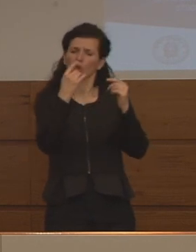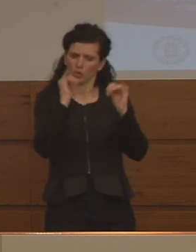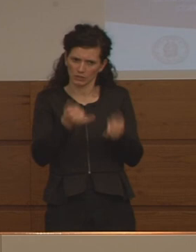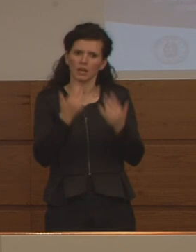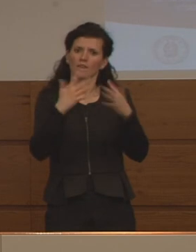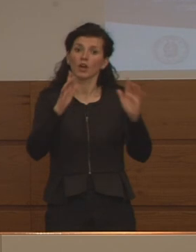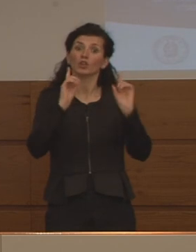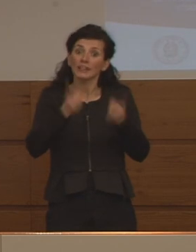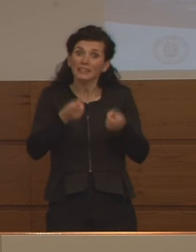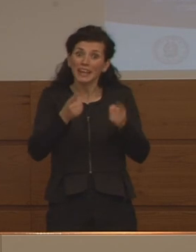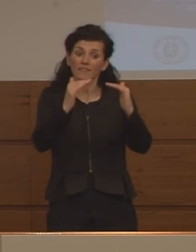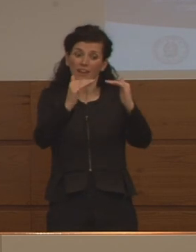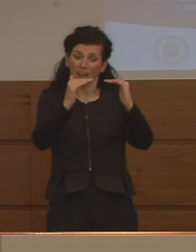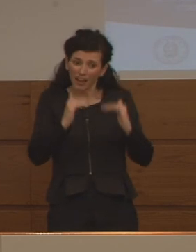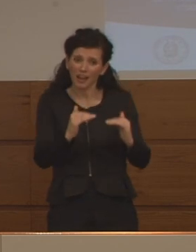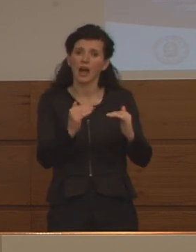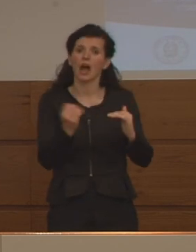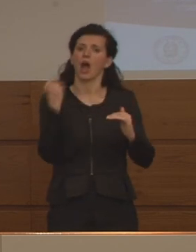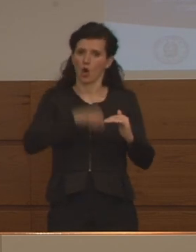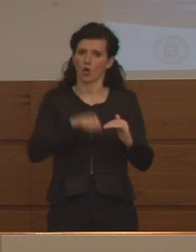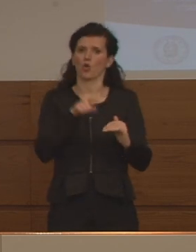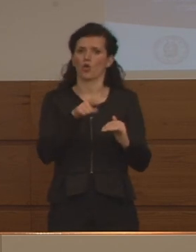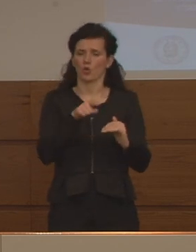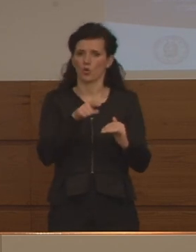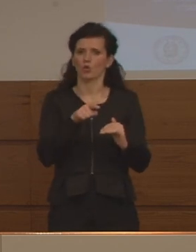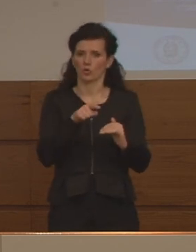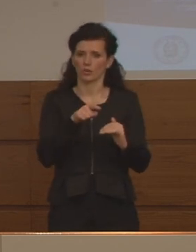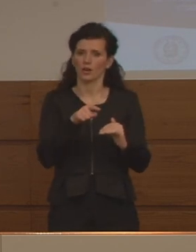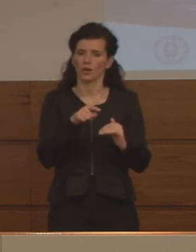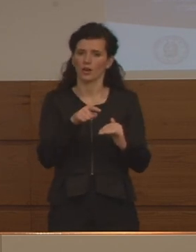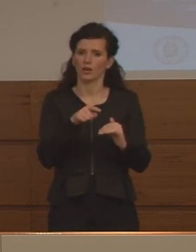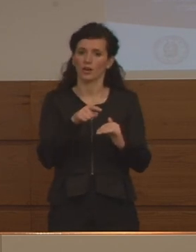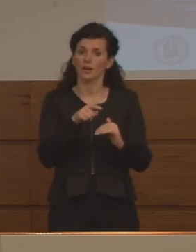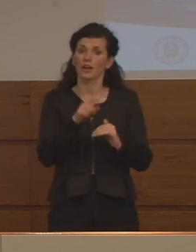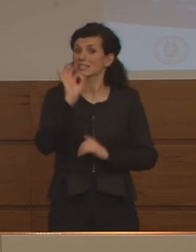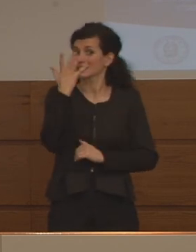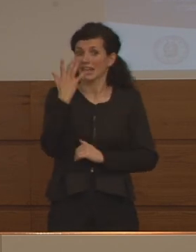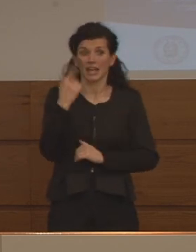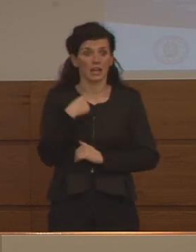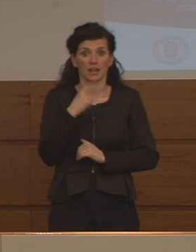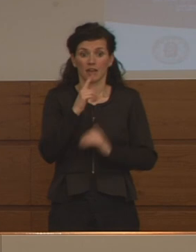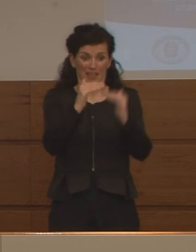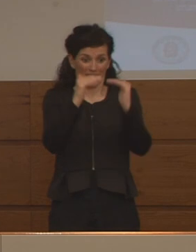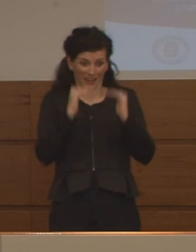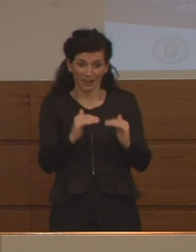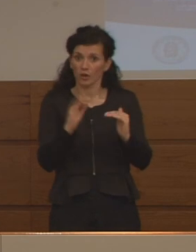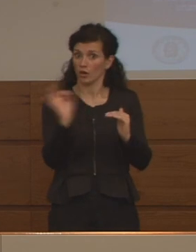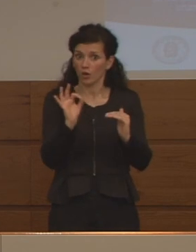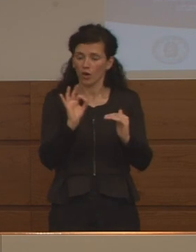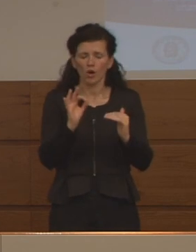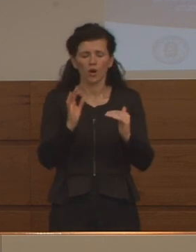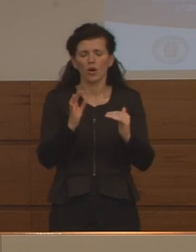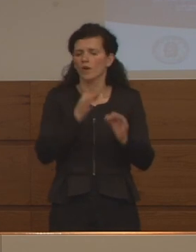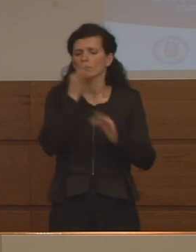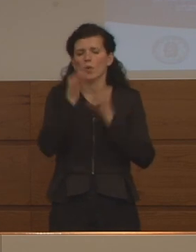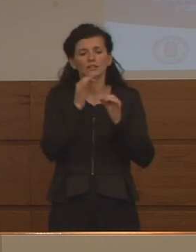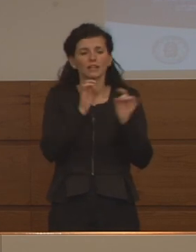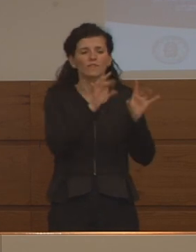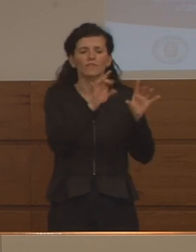perché sennò non riusciremo a eliminare definitivamente la